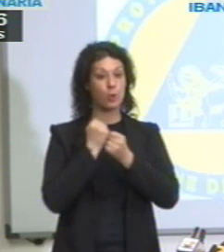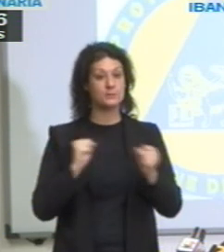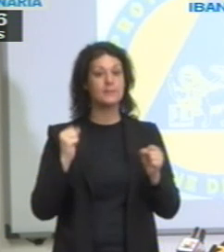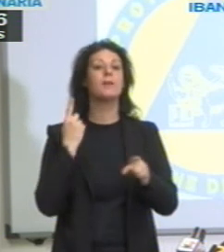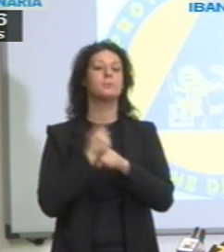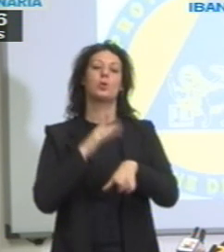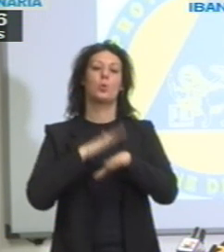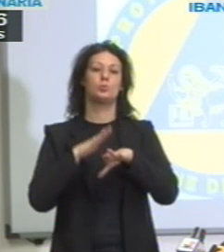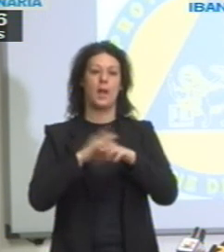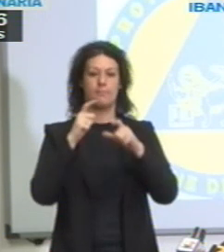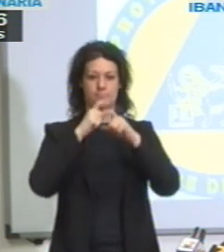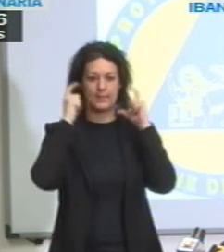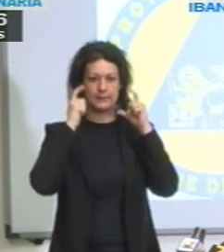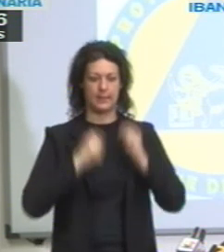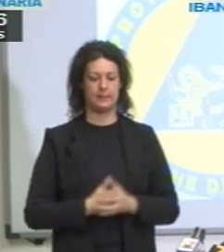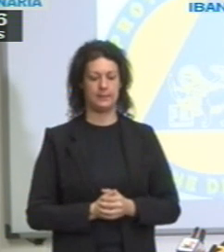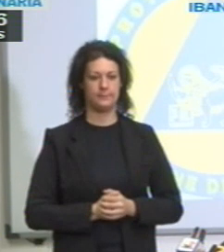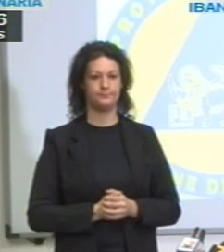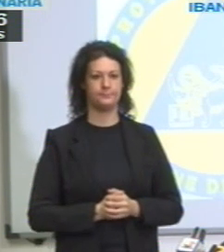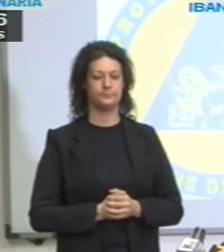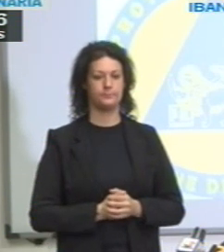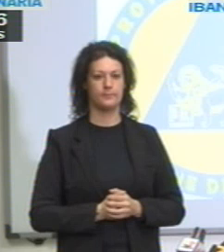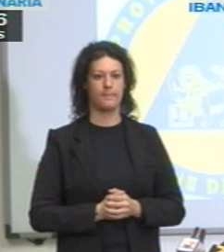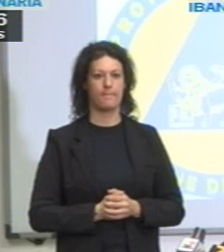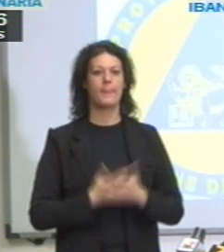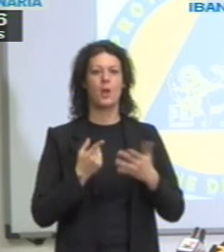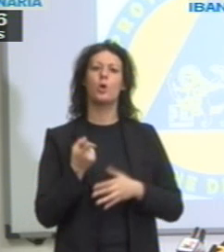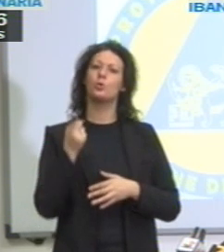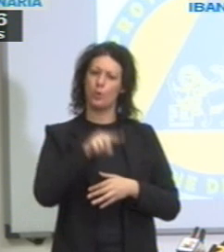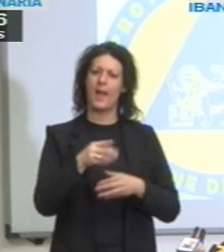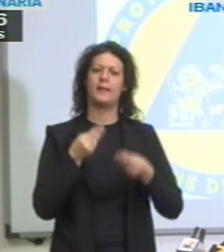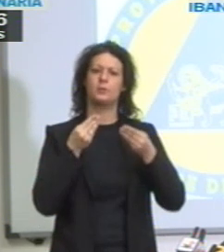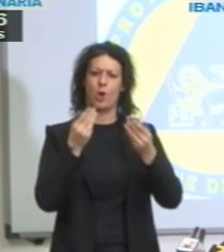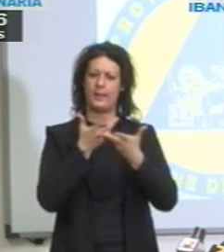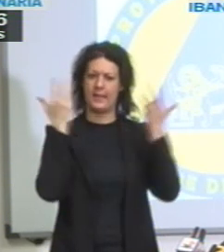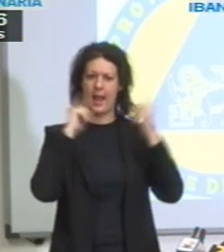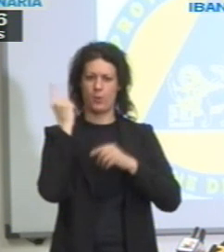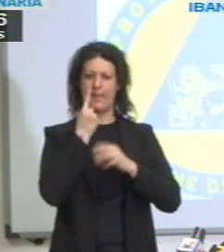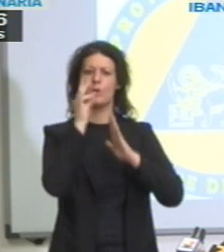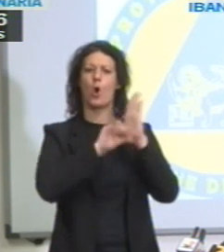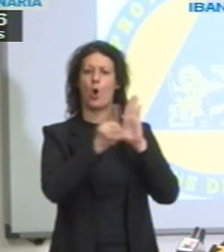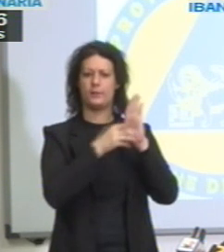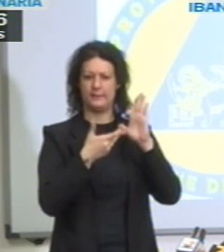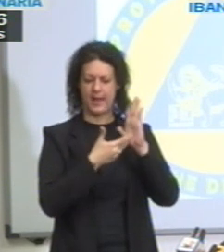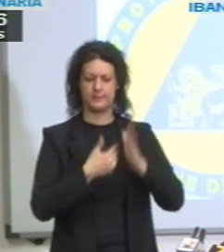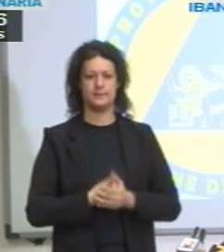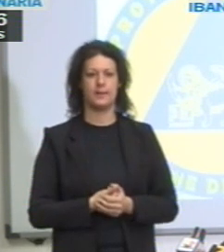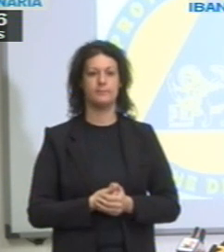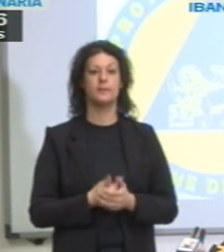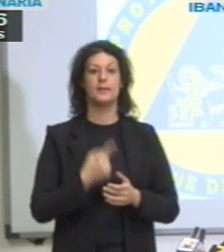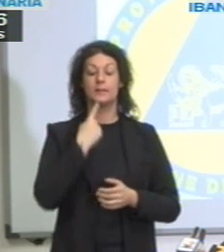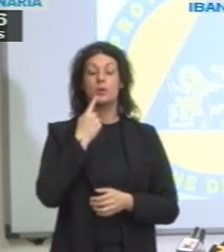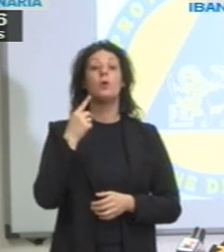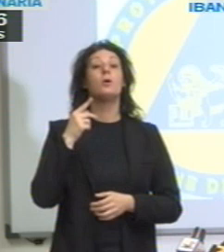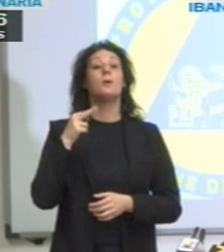buona norma, domani lo cercheremo di definirlo meglio nell'ordinanza, è che uno deve girare con la mascherina e quando incrocia qualcuno, se va